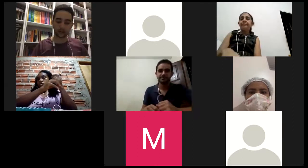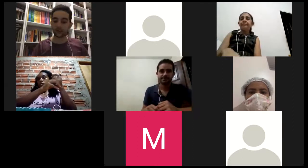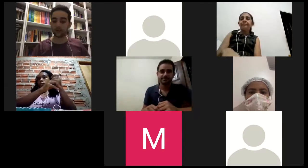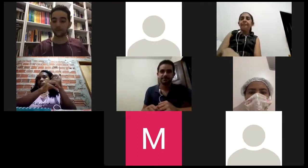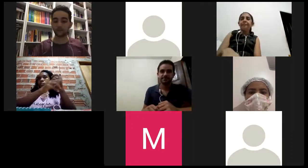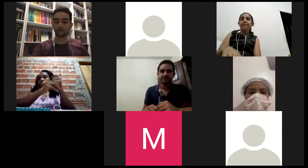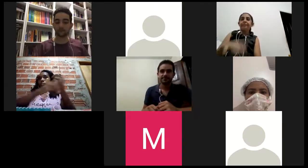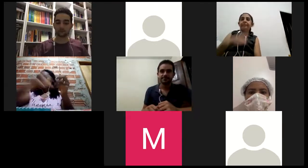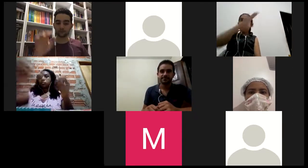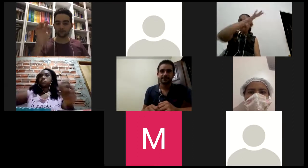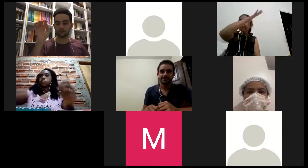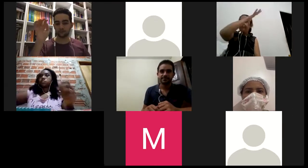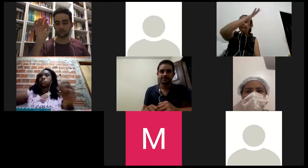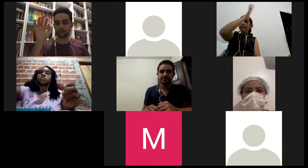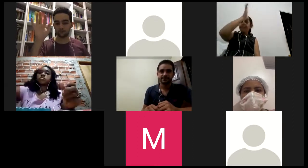Guaraná,